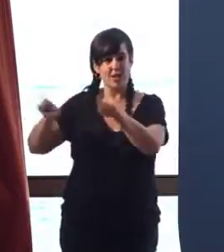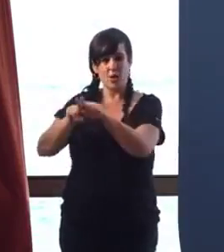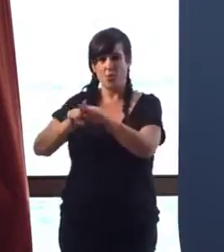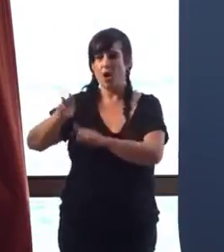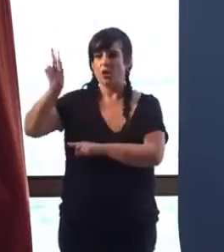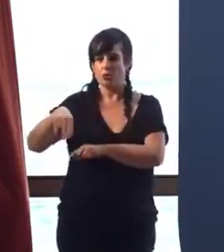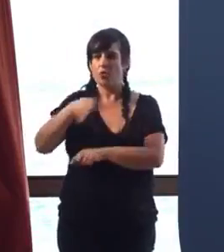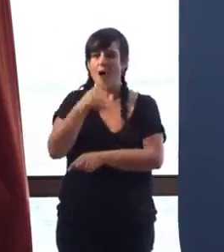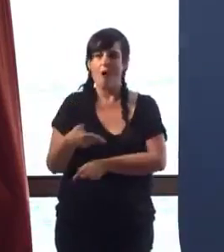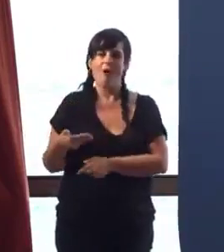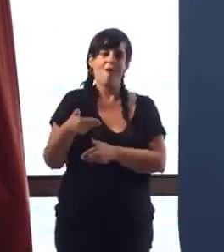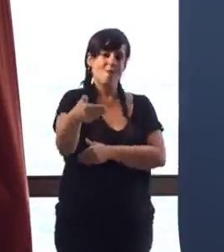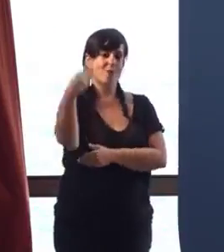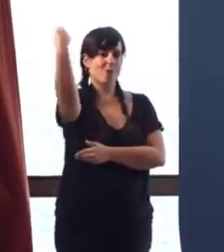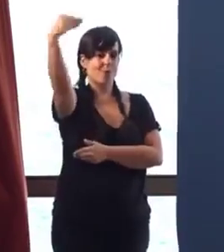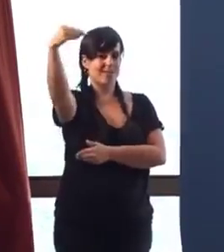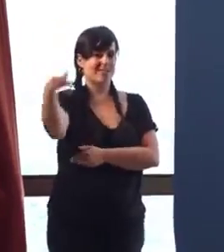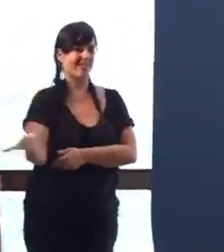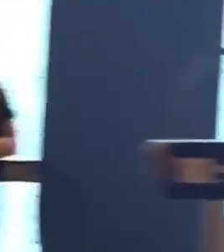presidente de la Junta de Galicia.